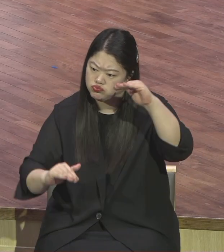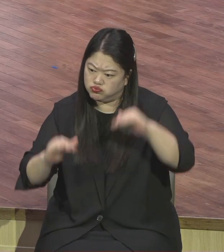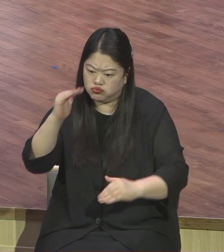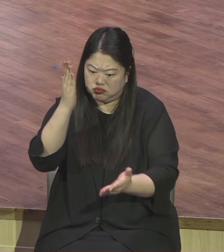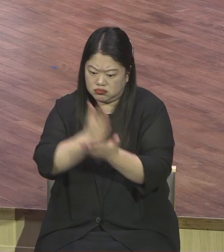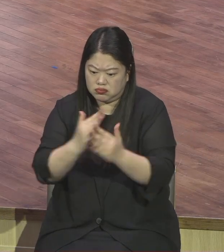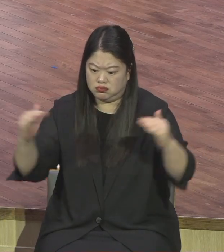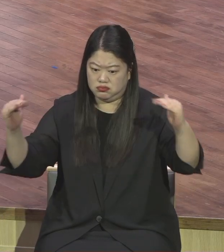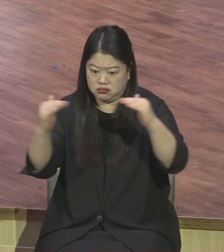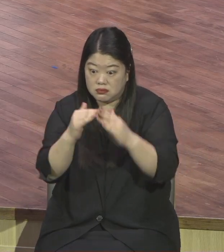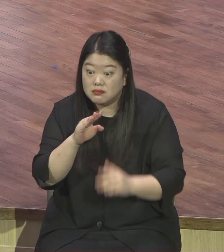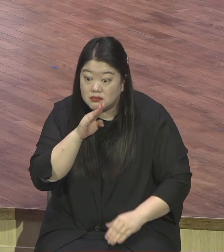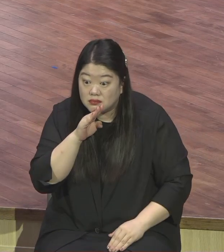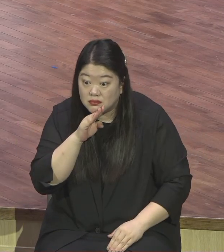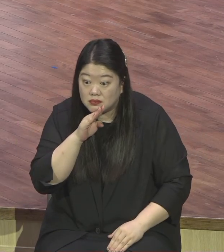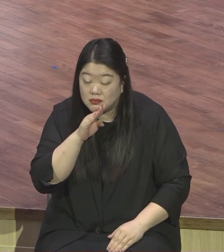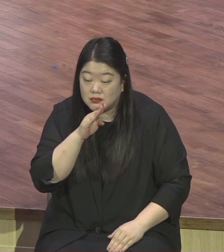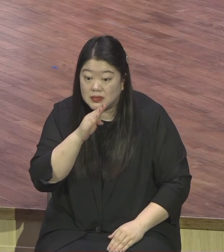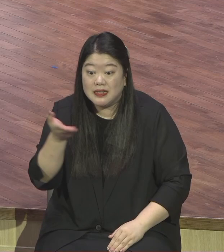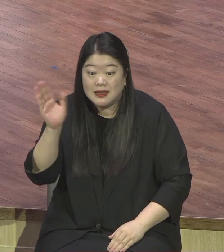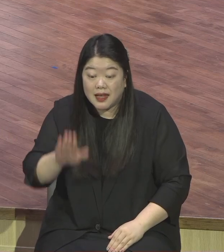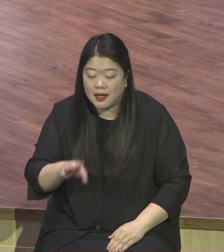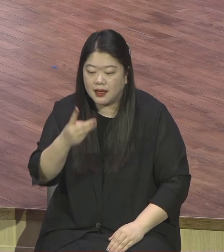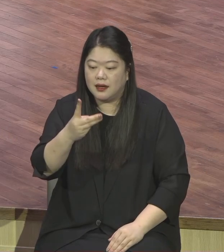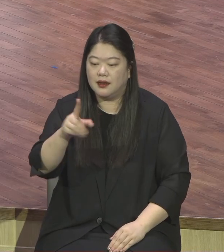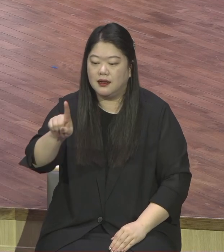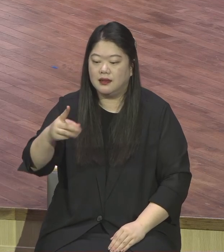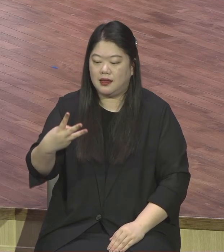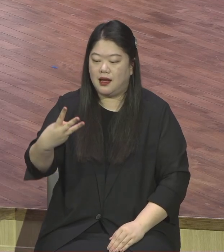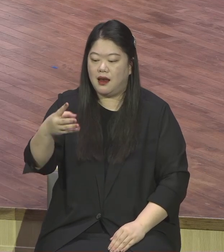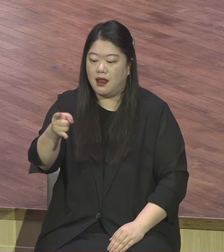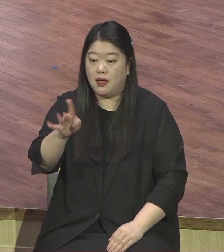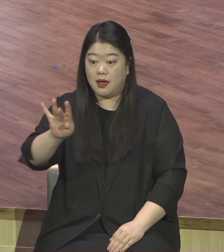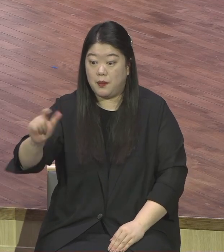특별히 무슬림 중에서도